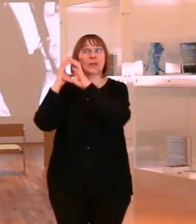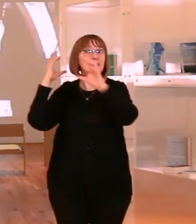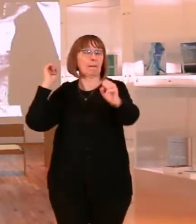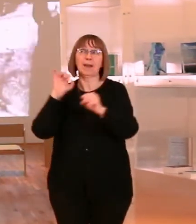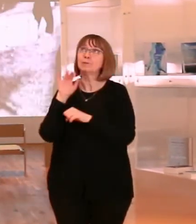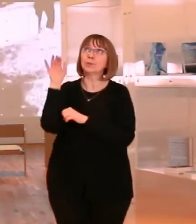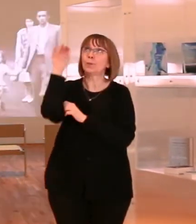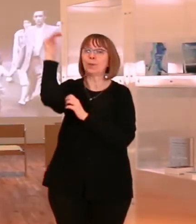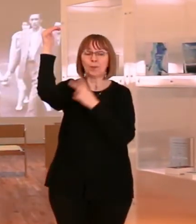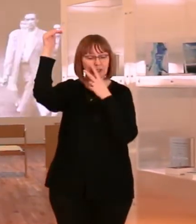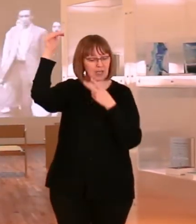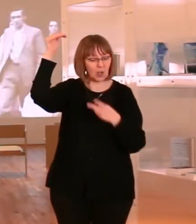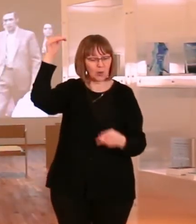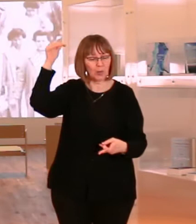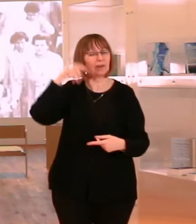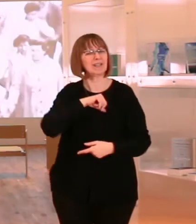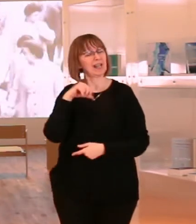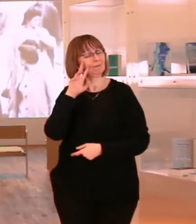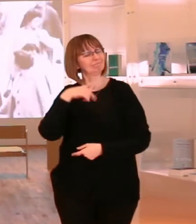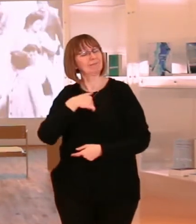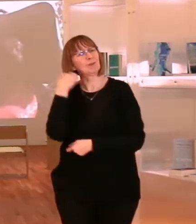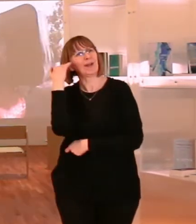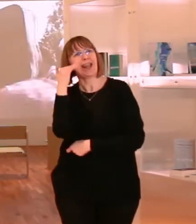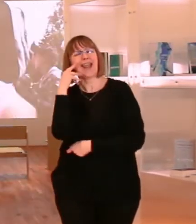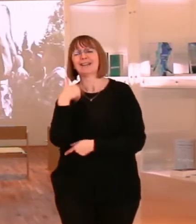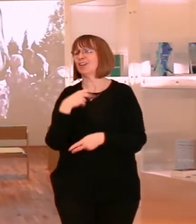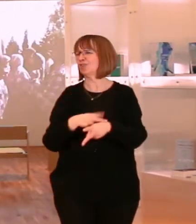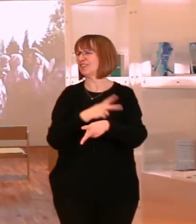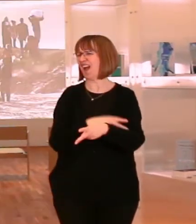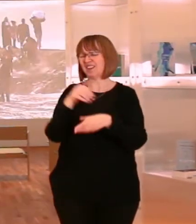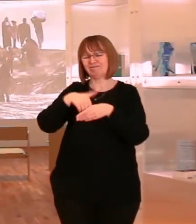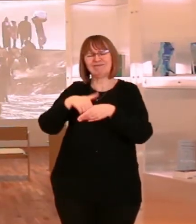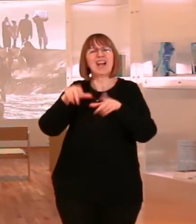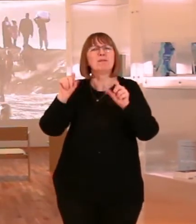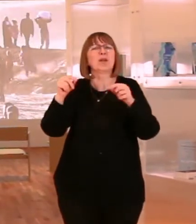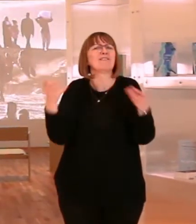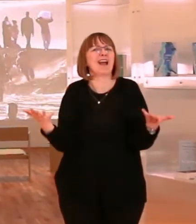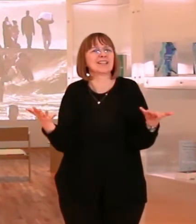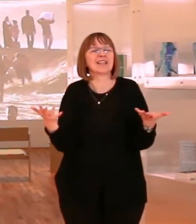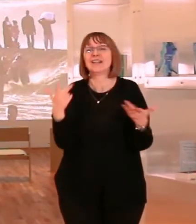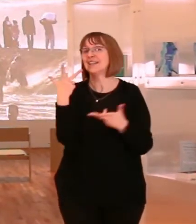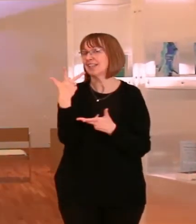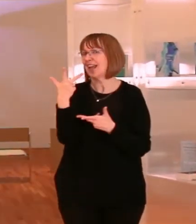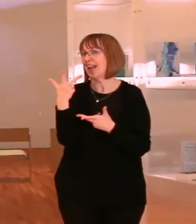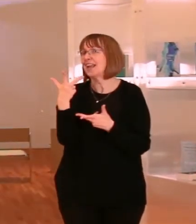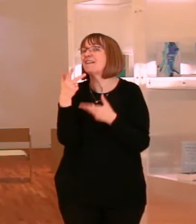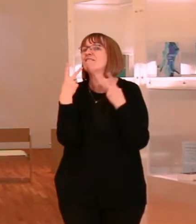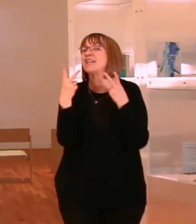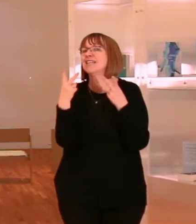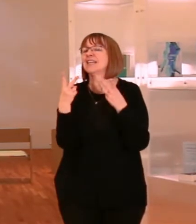Zeppelin? Wir haben uns gefragt, was ist ein Staat, und die drei wichtigsten Merkmale